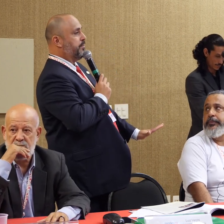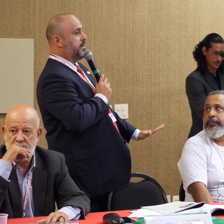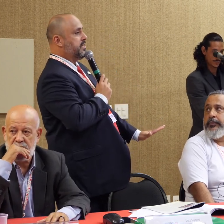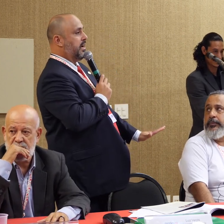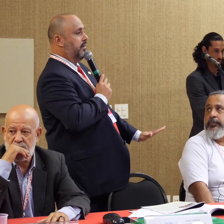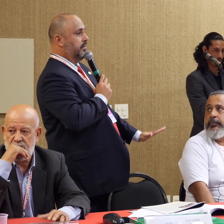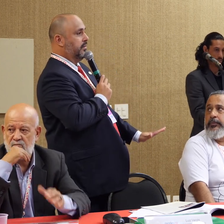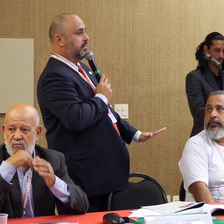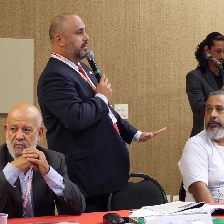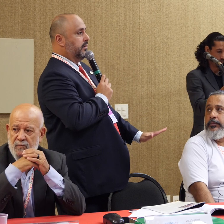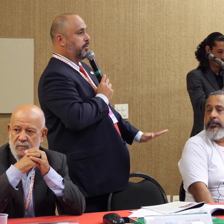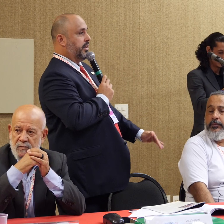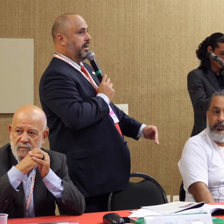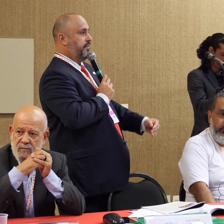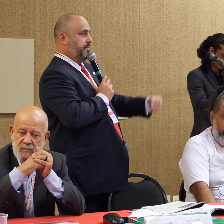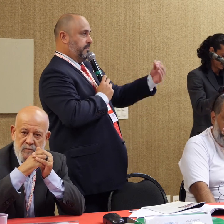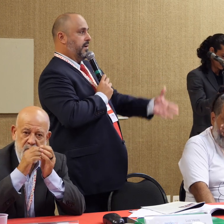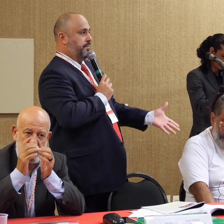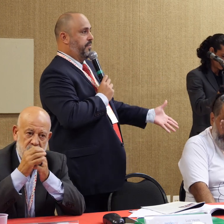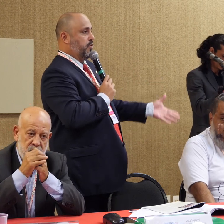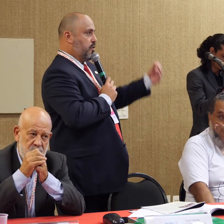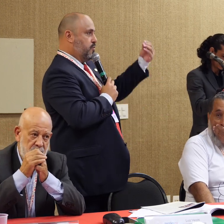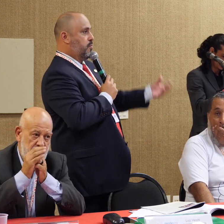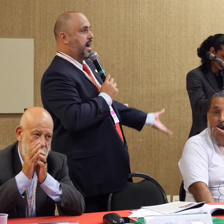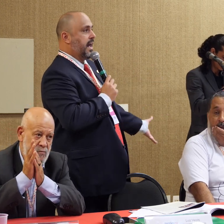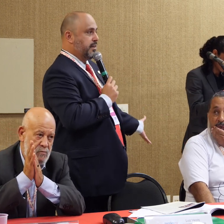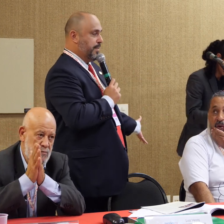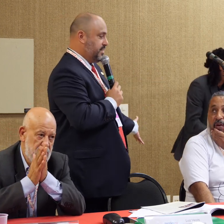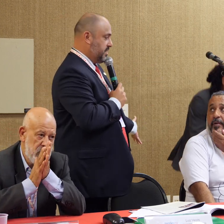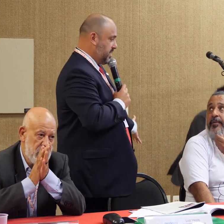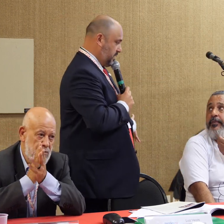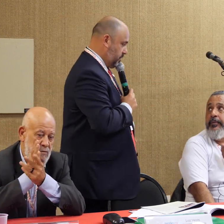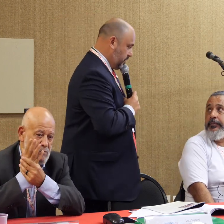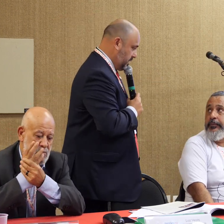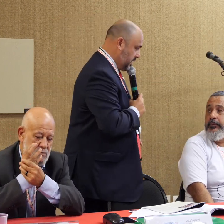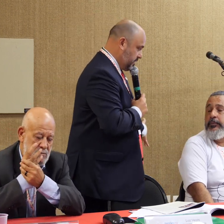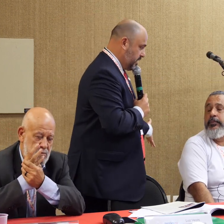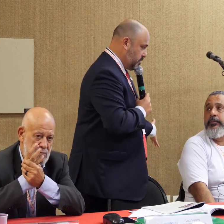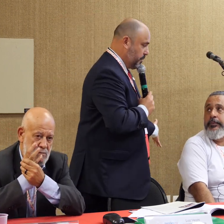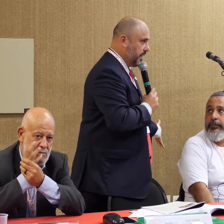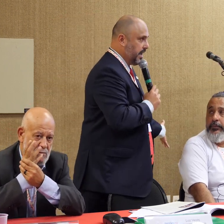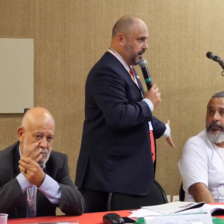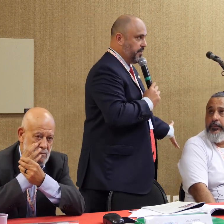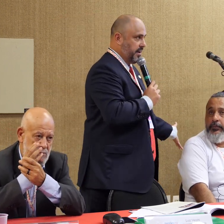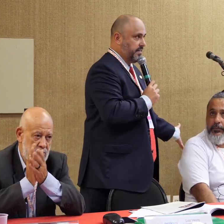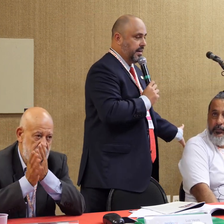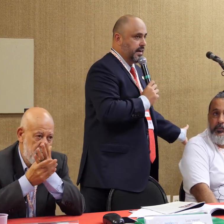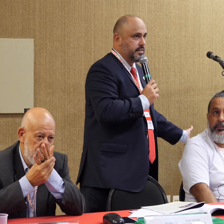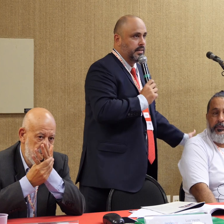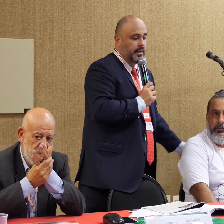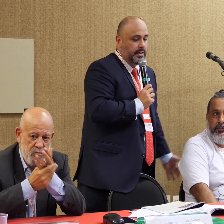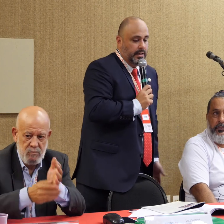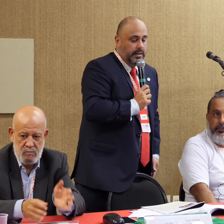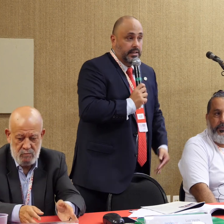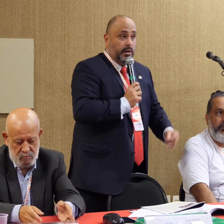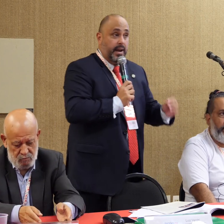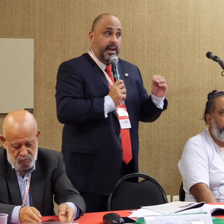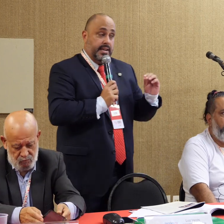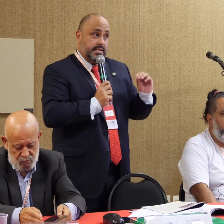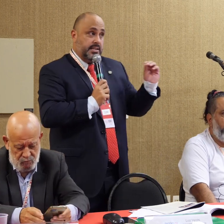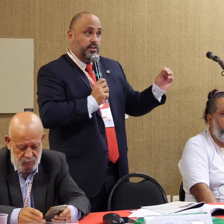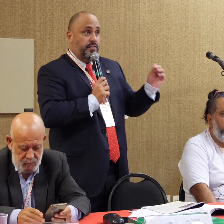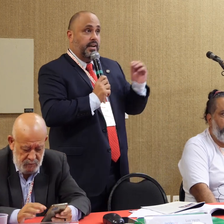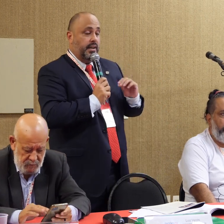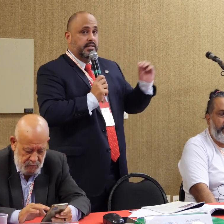uma autoridade policial, porque ficou com um caráter mais de assassino do que de agente comunitário, para falar a verdade. Então